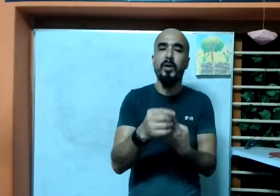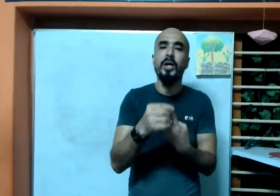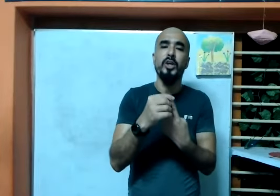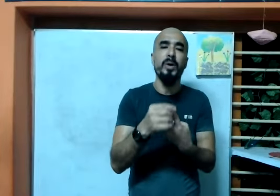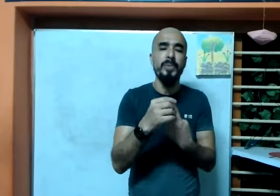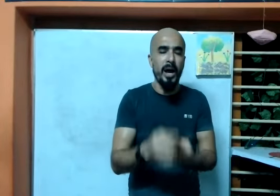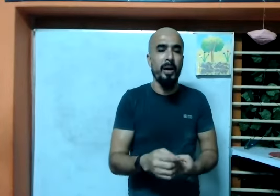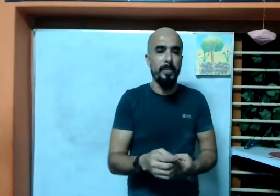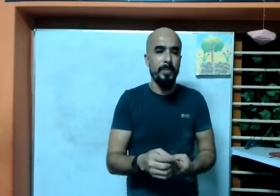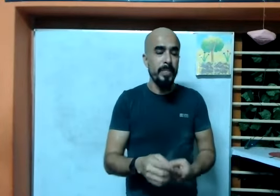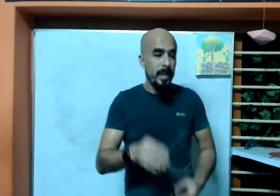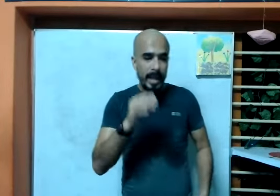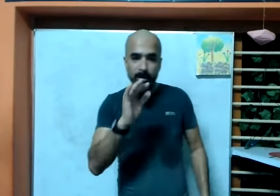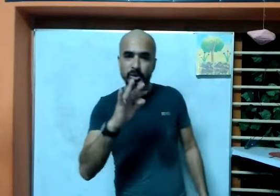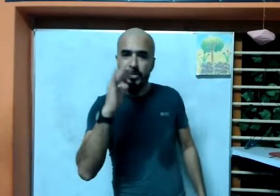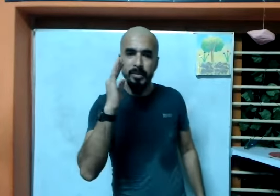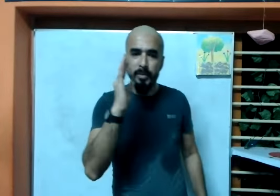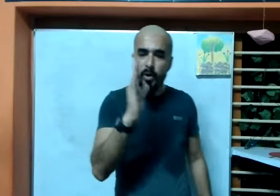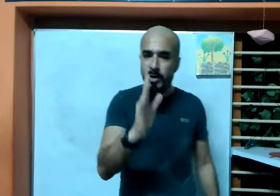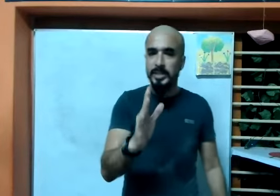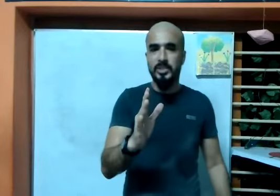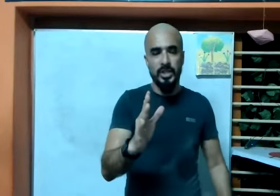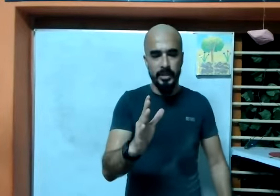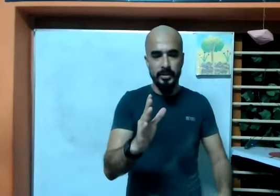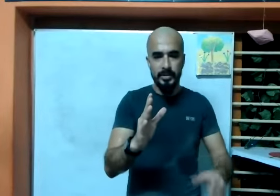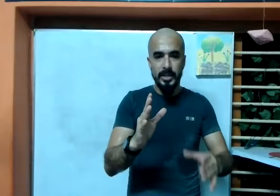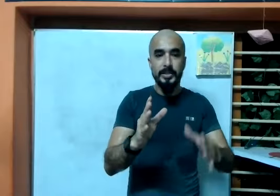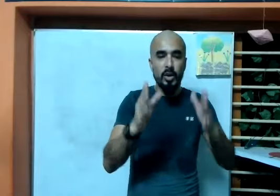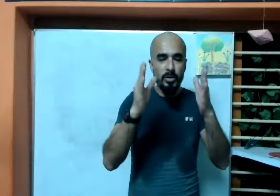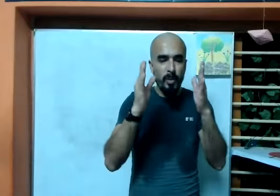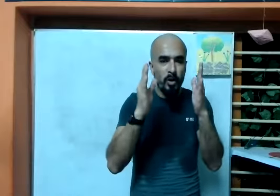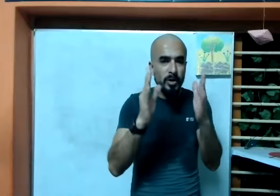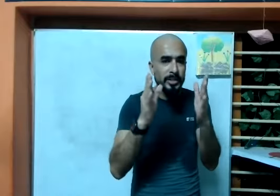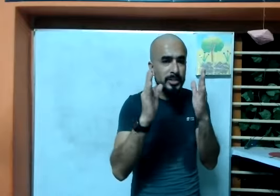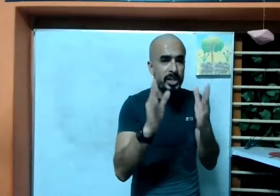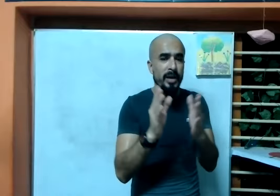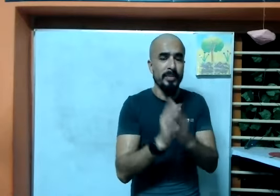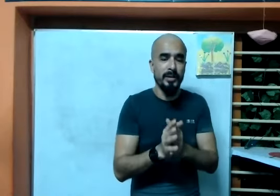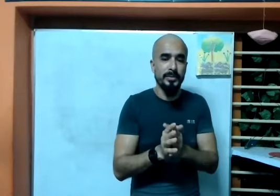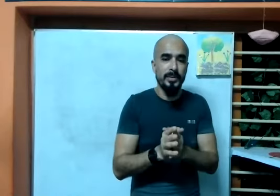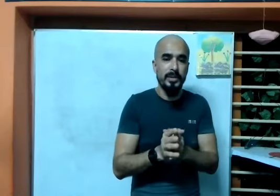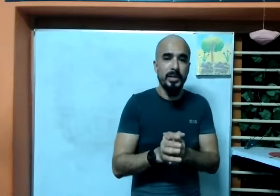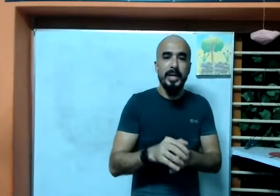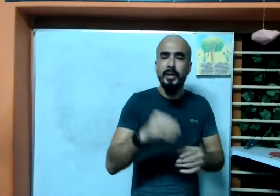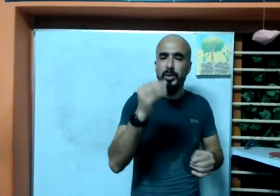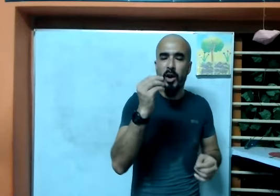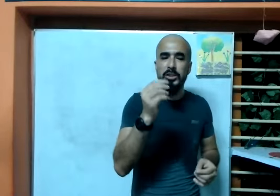দেওয়া সম্ভব না। এখন যখন আমরা বর্ণনা দিচ্ছি, যখন বর্ণনা দিচ্ছি আমরা, এটা খুব সহজ